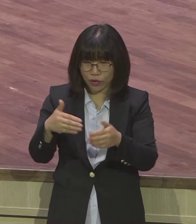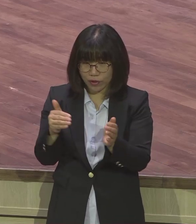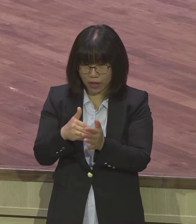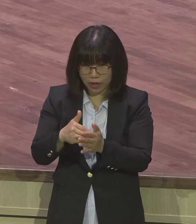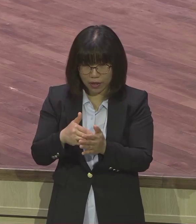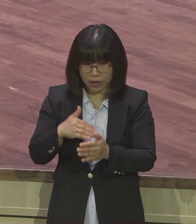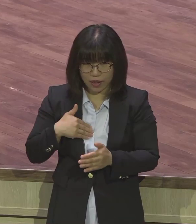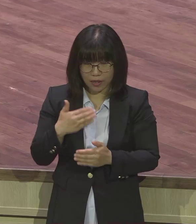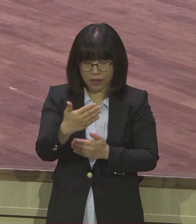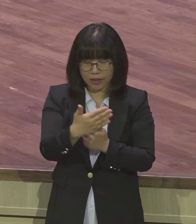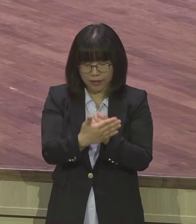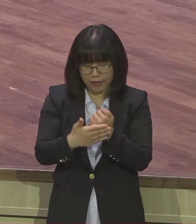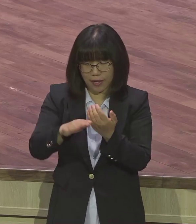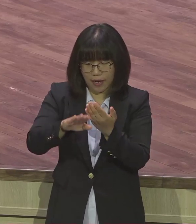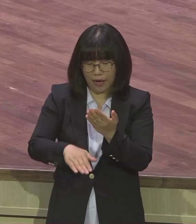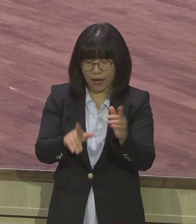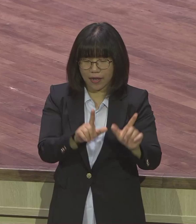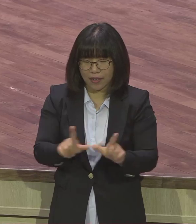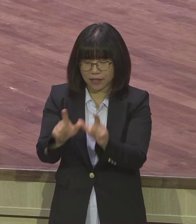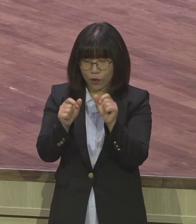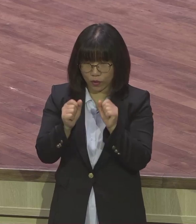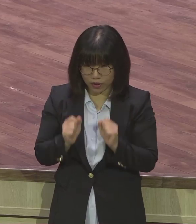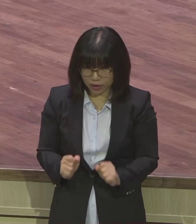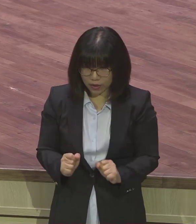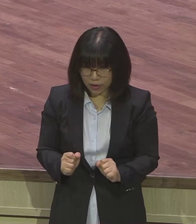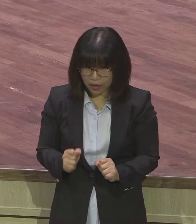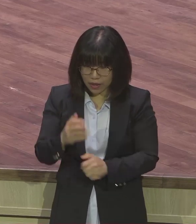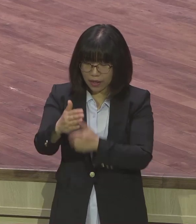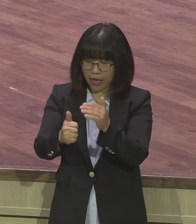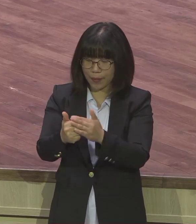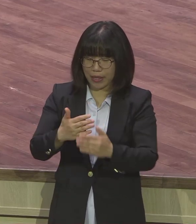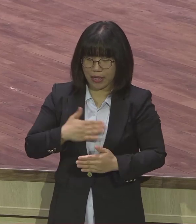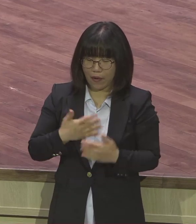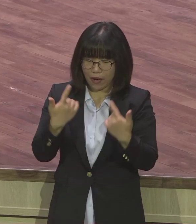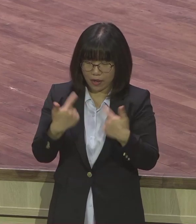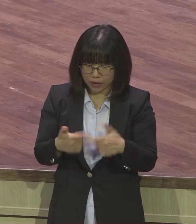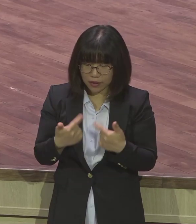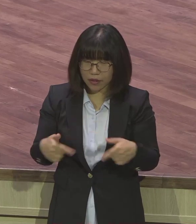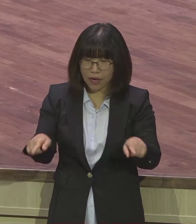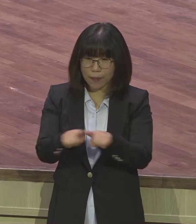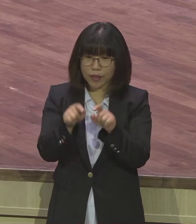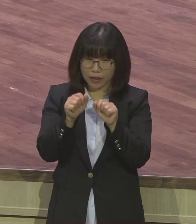있다. 아멘. 하나님이 나와 늘 함께 계신다.